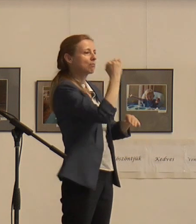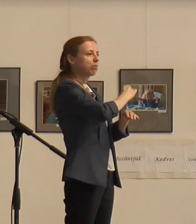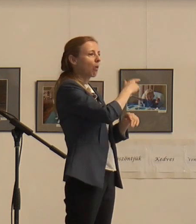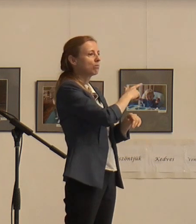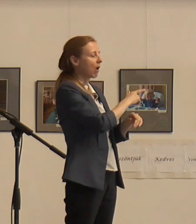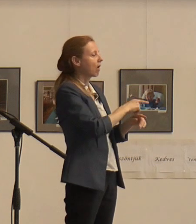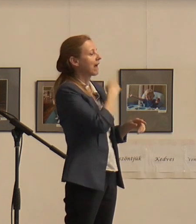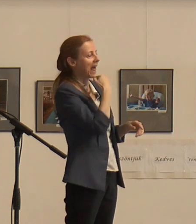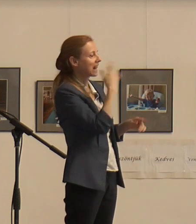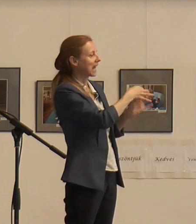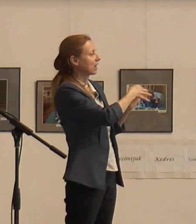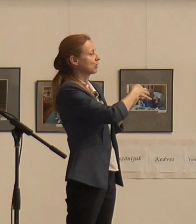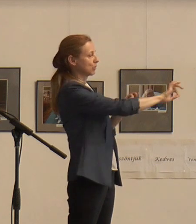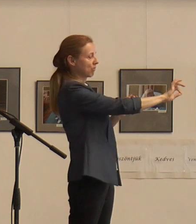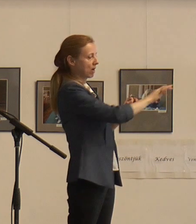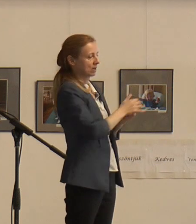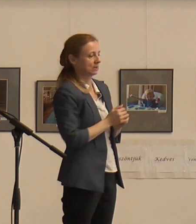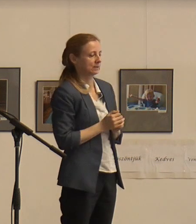megteszi gyufát is.